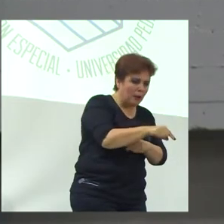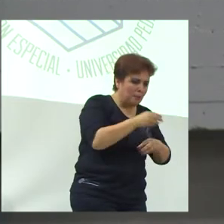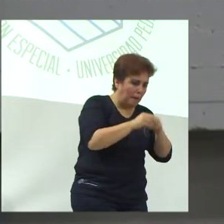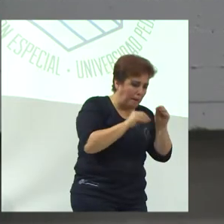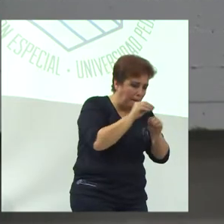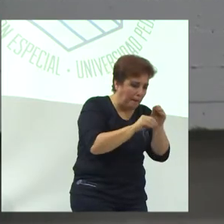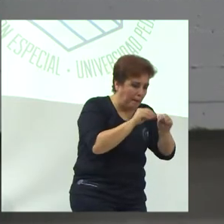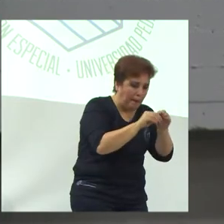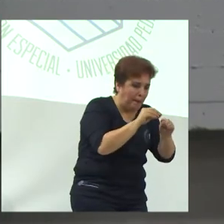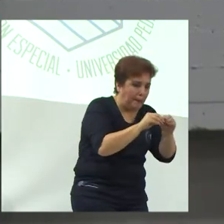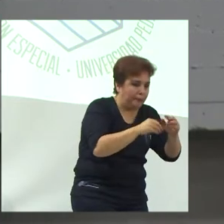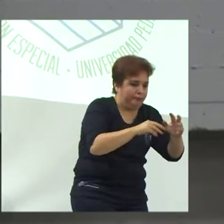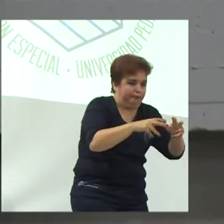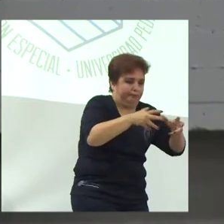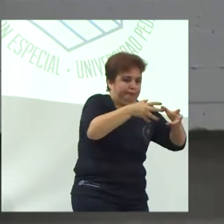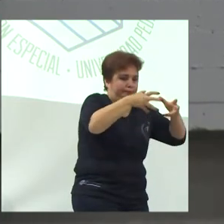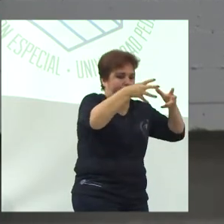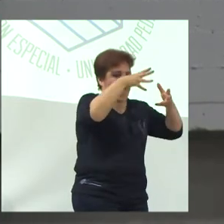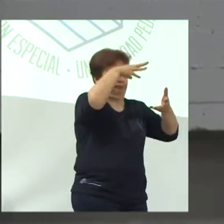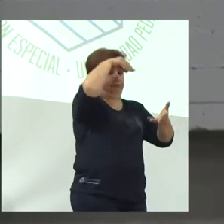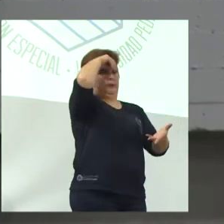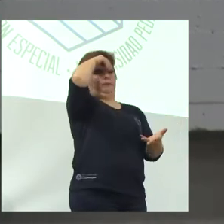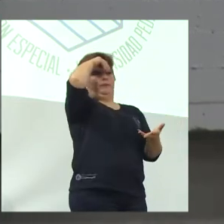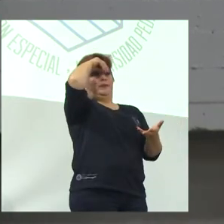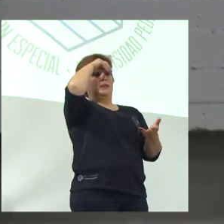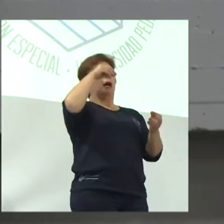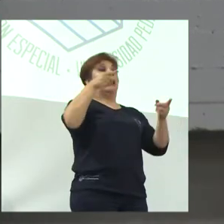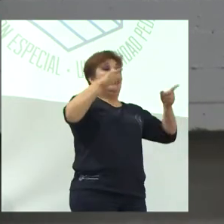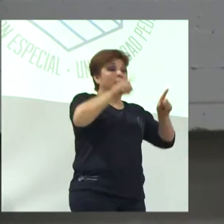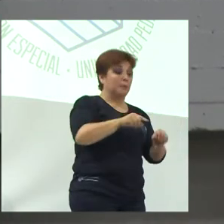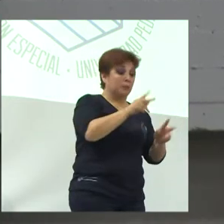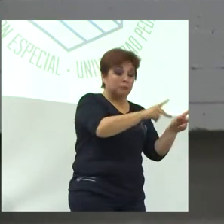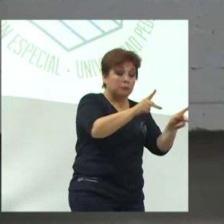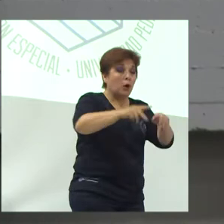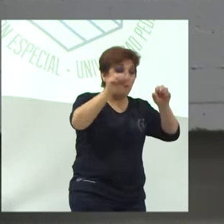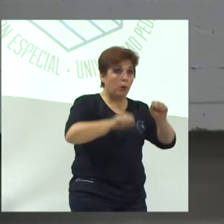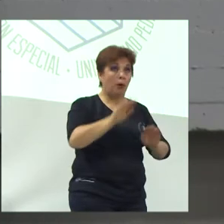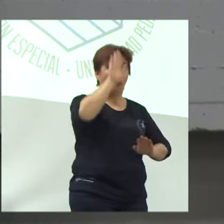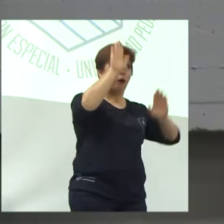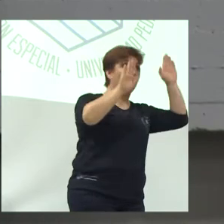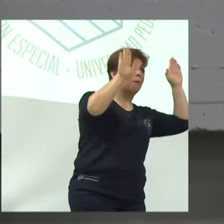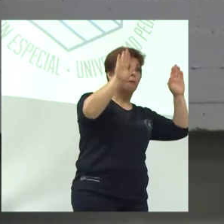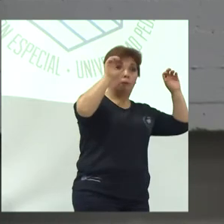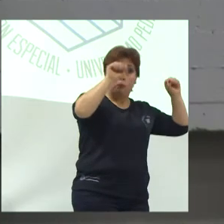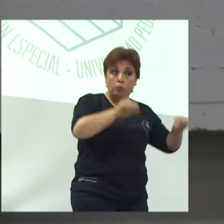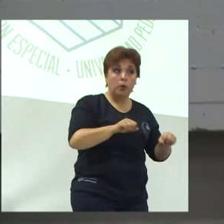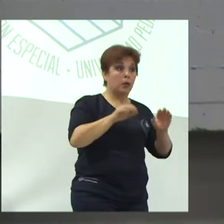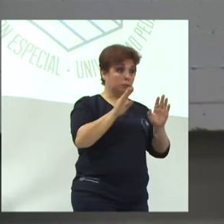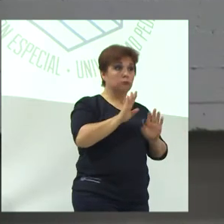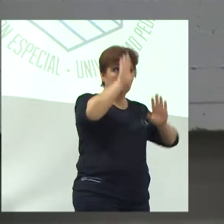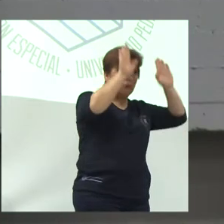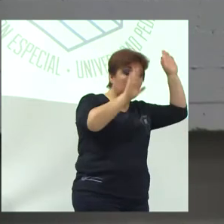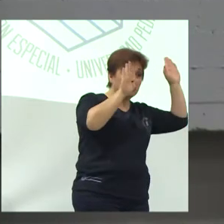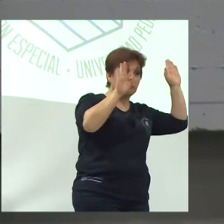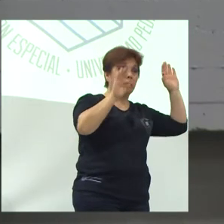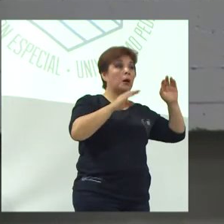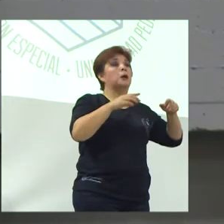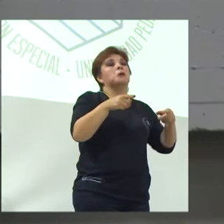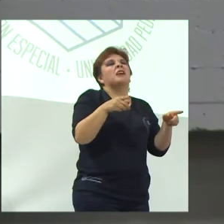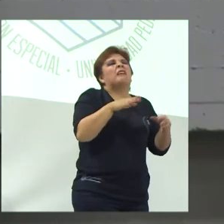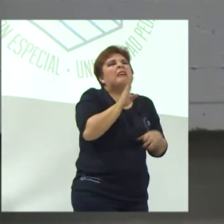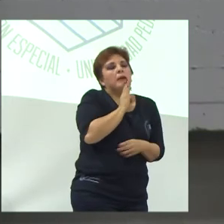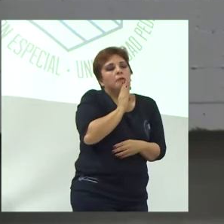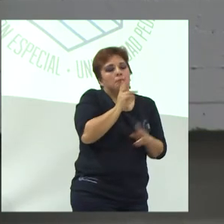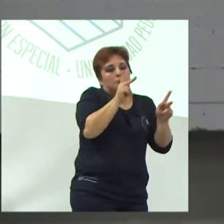el aprendizaje y la participación de todas las personas con discapacidad y talentos